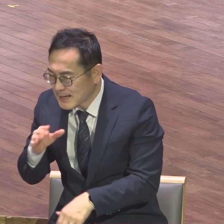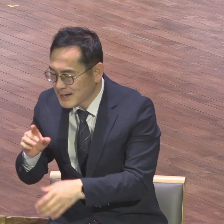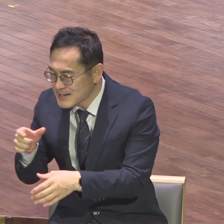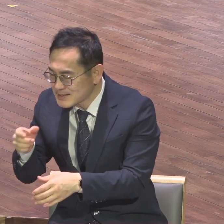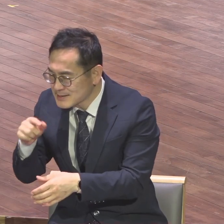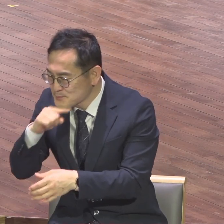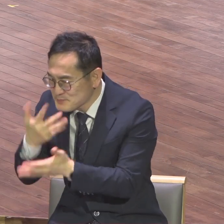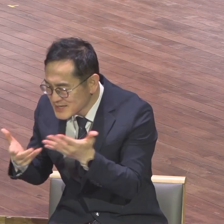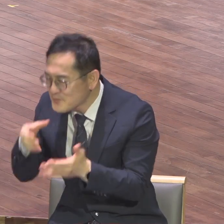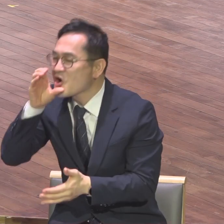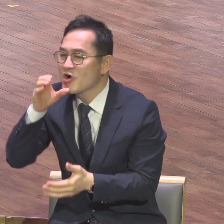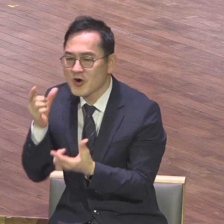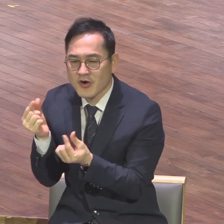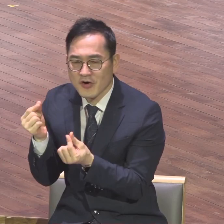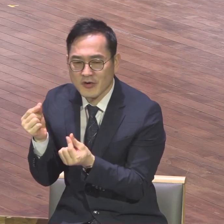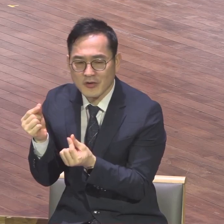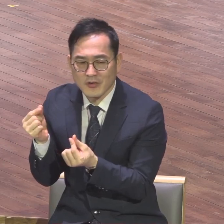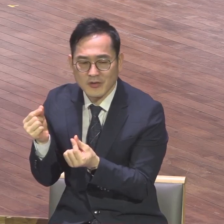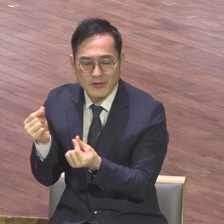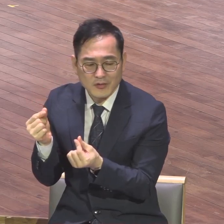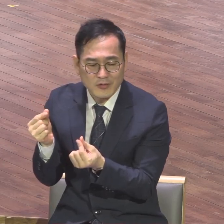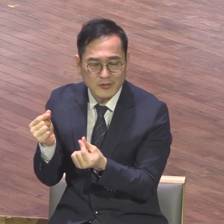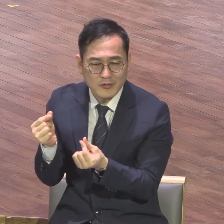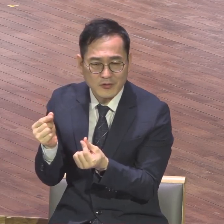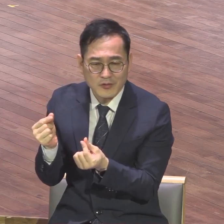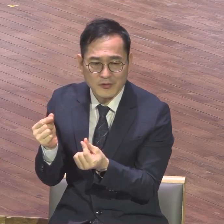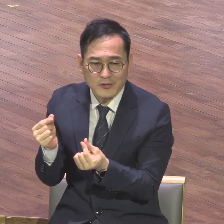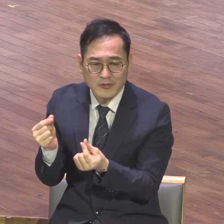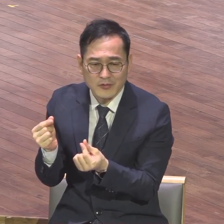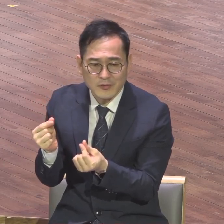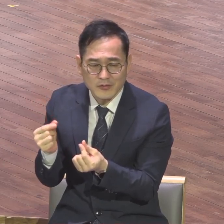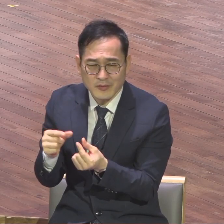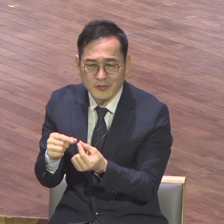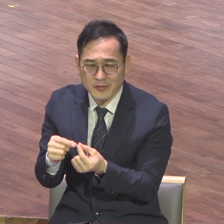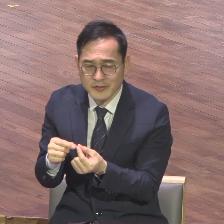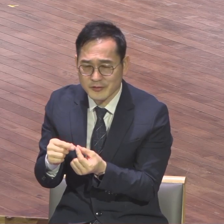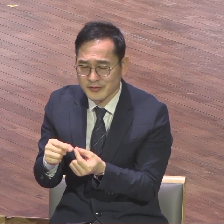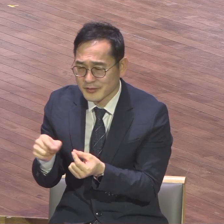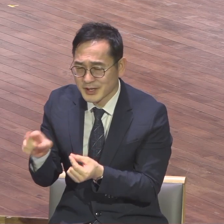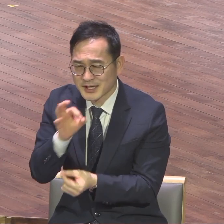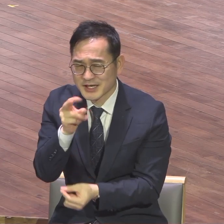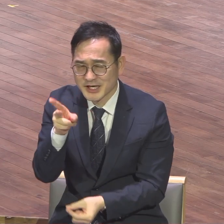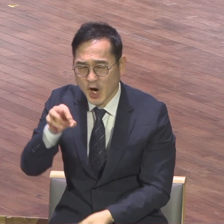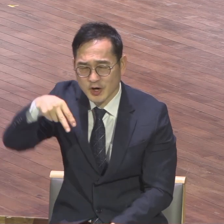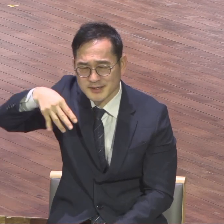그러냐? 영생체랍니다. 영생체. 영생체라고 부르면서